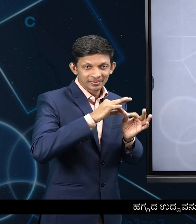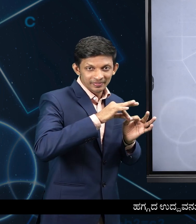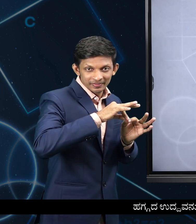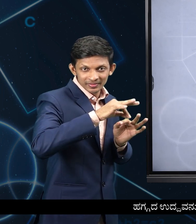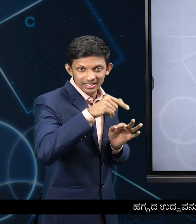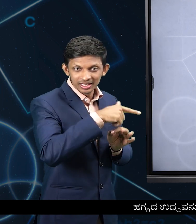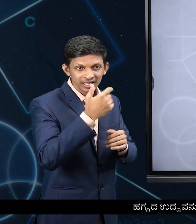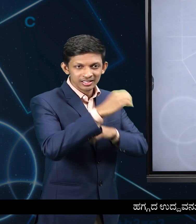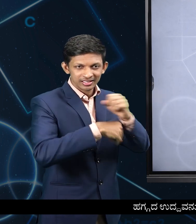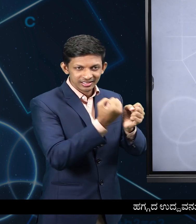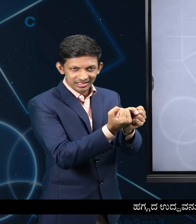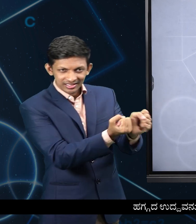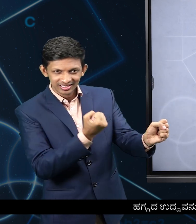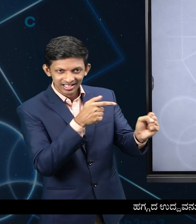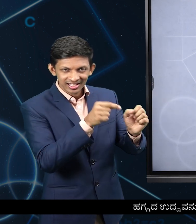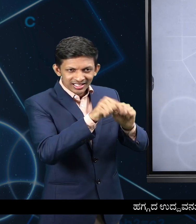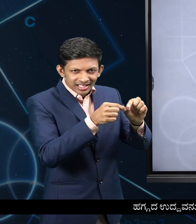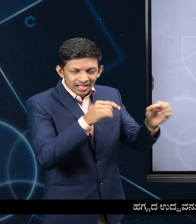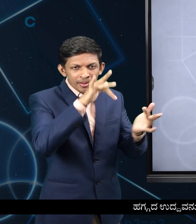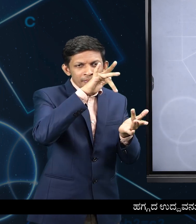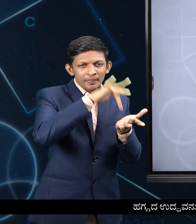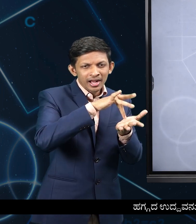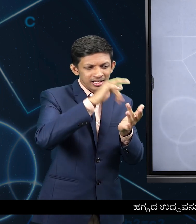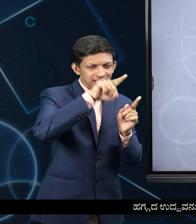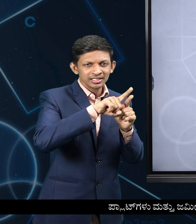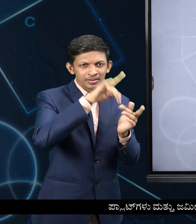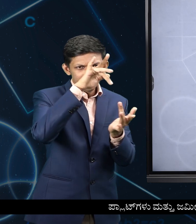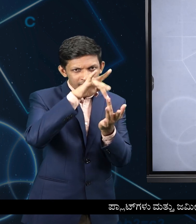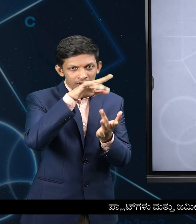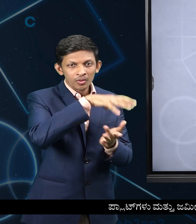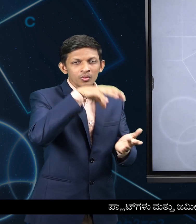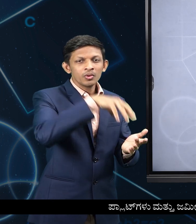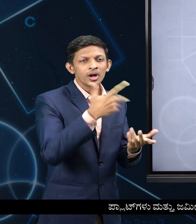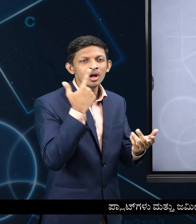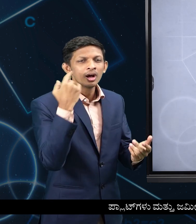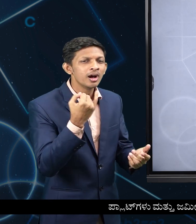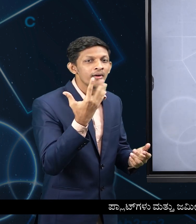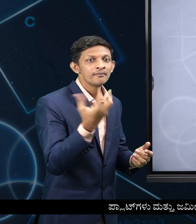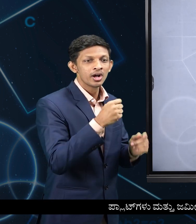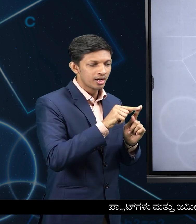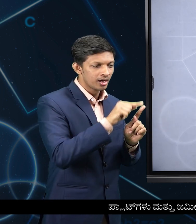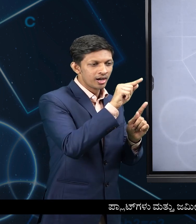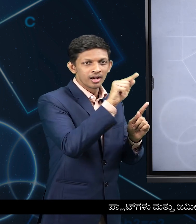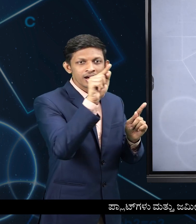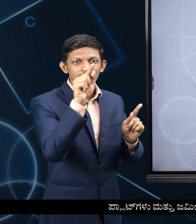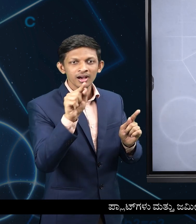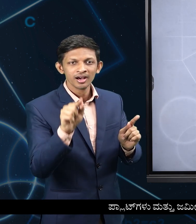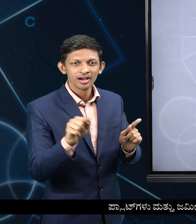ಹಗ್ಗದ ಉದ್ದವನ್ನು ಅಳೆಯುವುದು, ಎರಡು ಸ್ಥಳಗಳ ನಡುವಿನ ಅಂತರ, ಪ್ಲಾಟ್ಗಳು ಮತ್ತು ಜಮೀನುಗಳ ಪರಿಧಿ ಮತ್ತು ವಿಸ್ತೀರ್ಣವನ್ನು